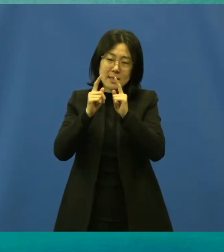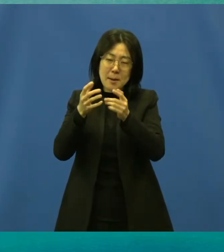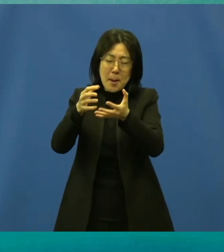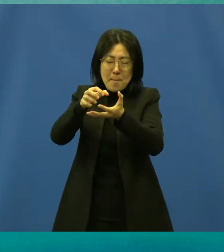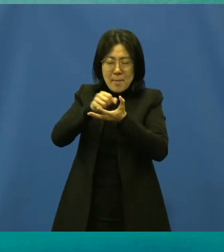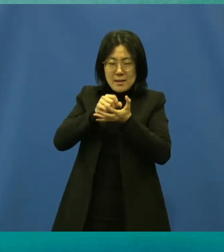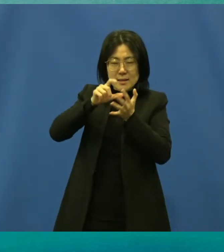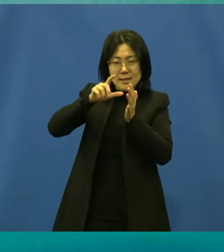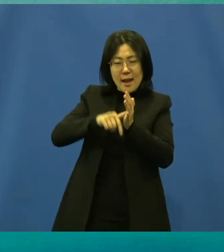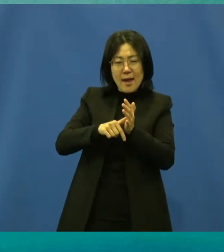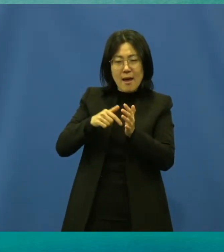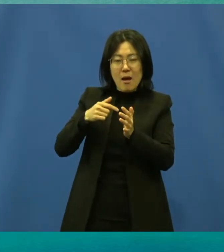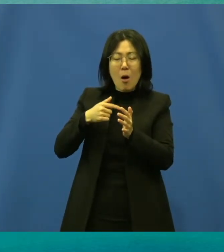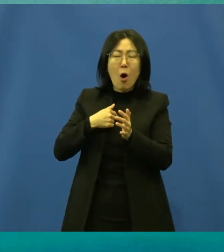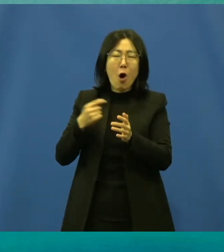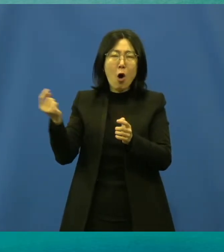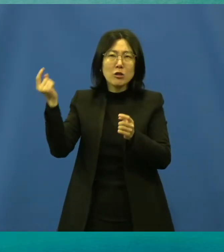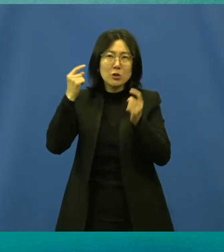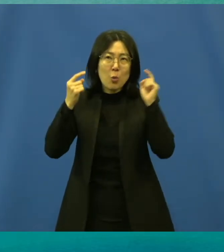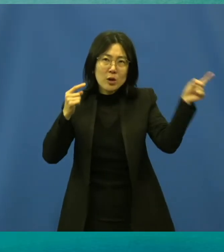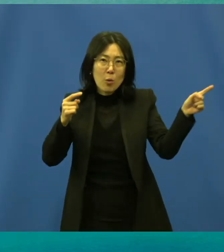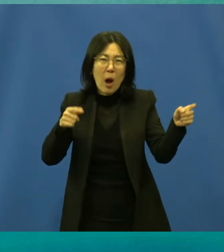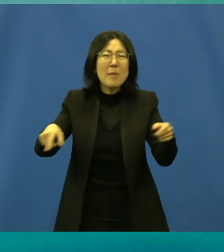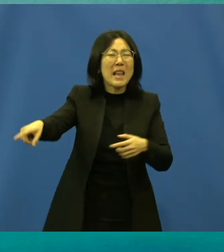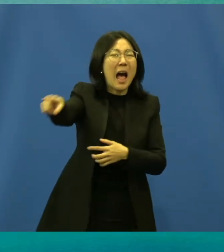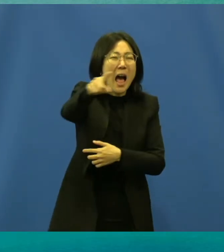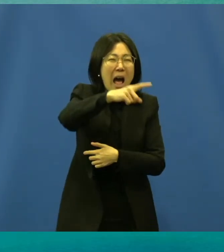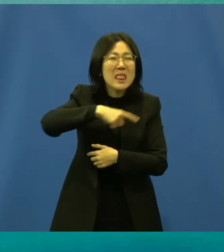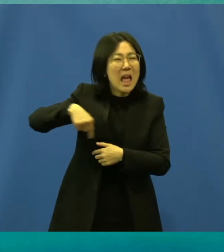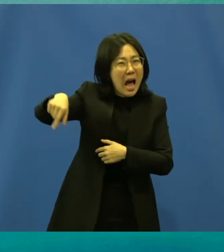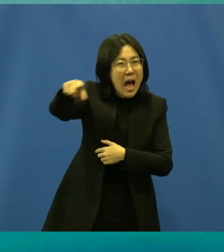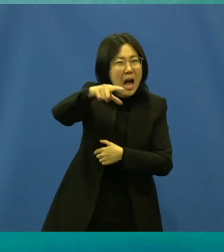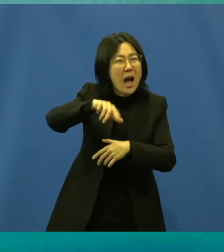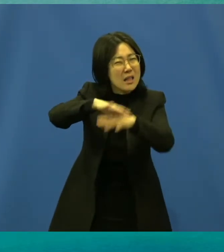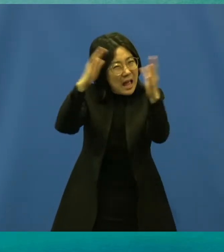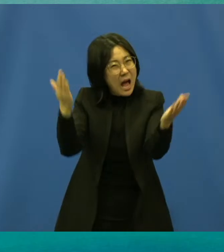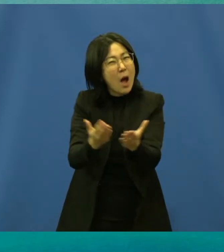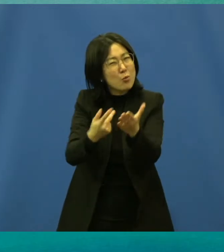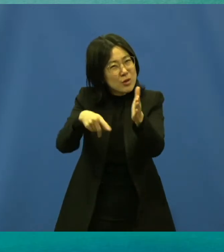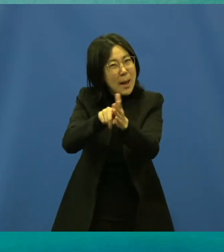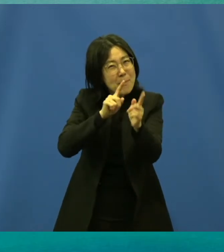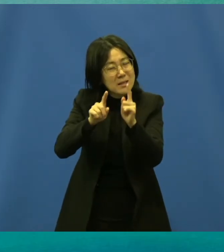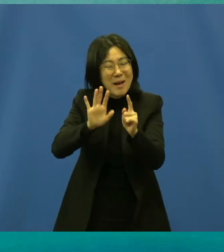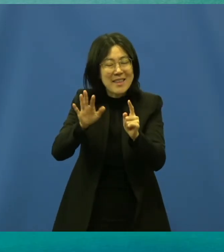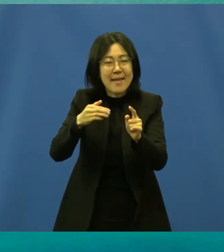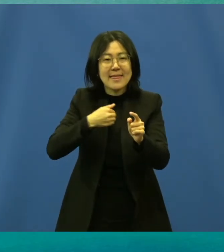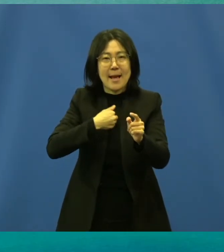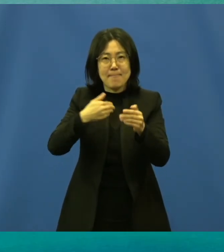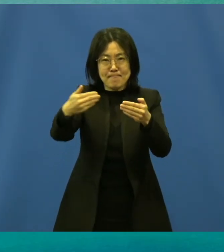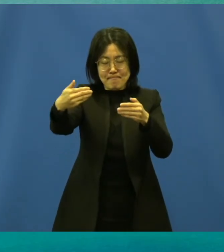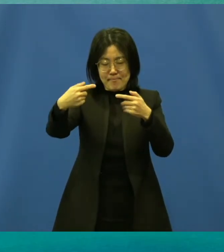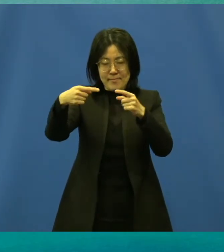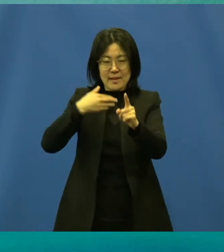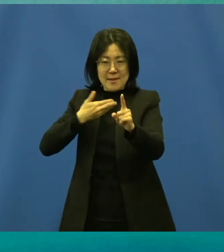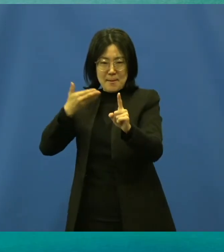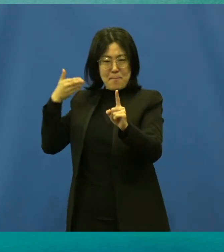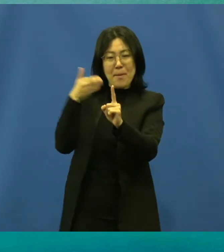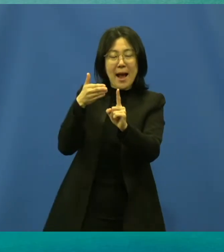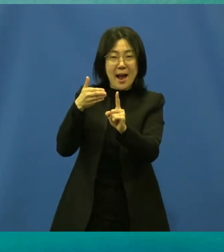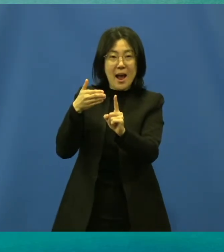사모하고 또 이렇게 갈망하면 이렇게 반드시 어떤 말씀이 꽂힐